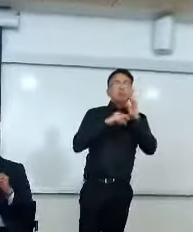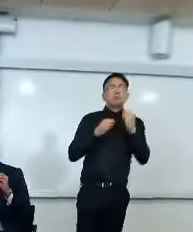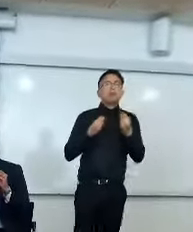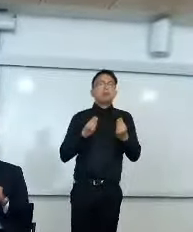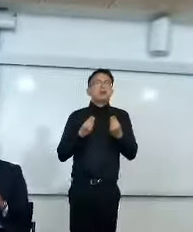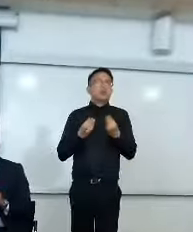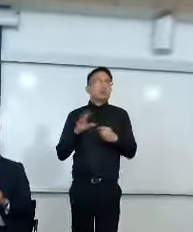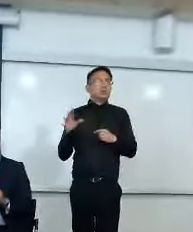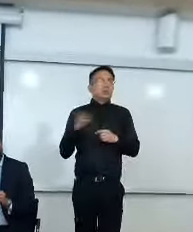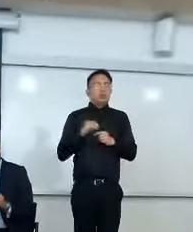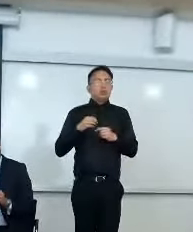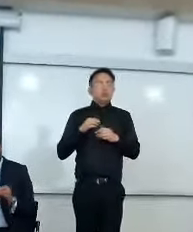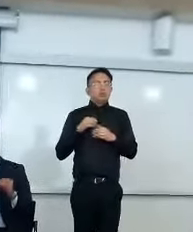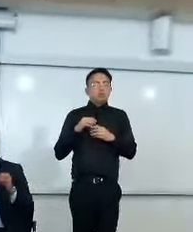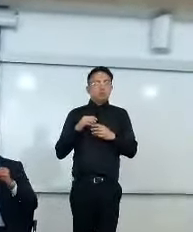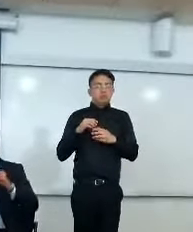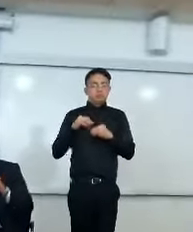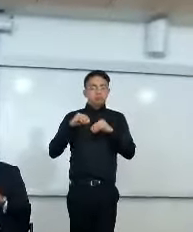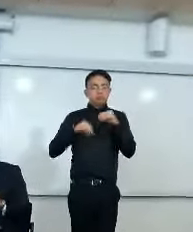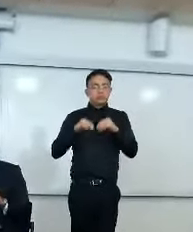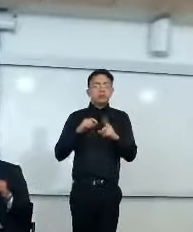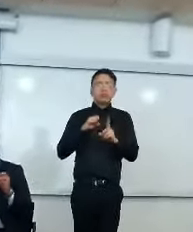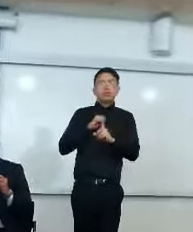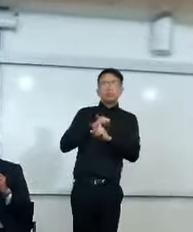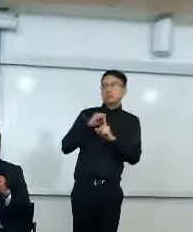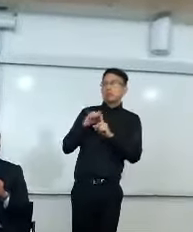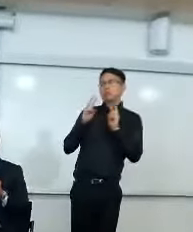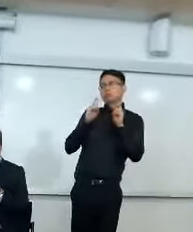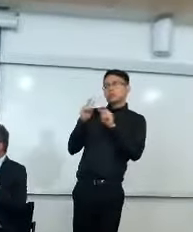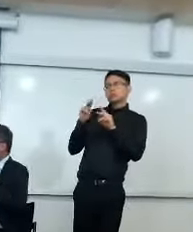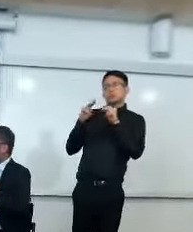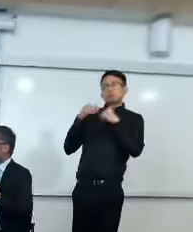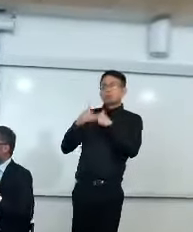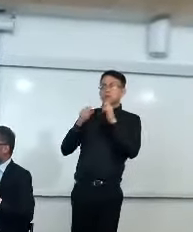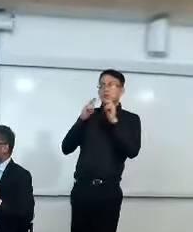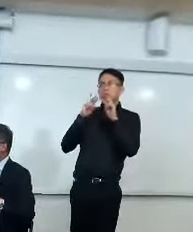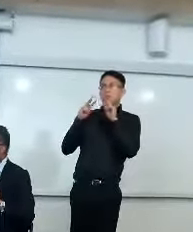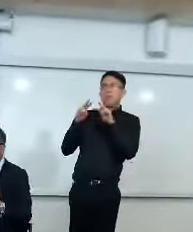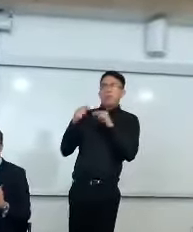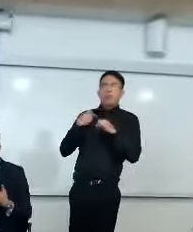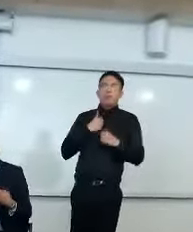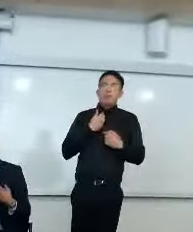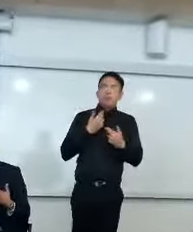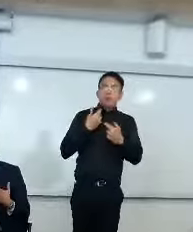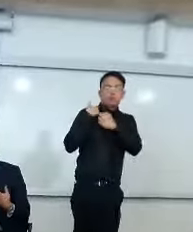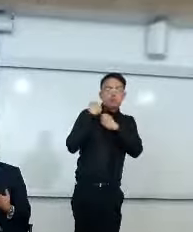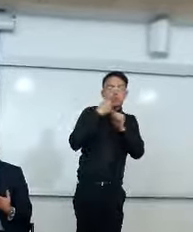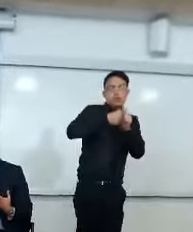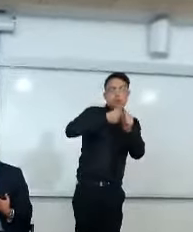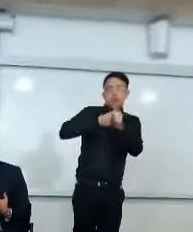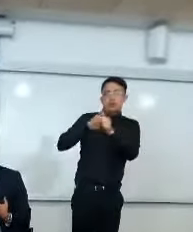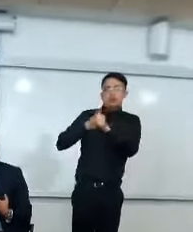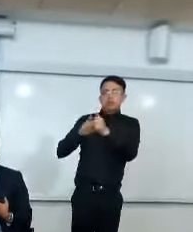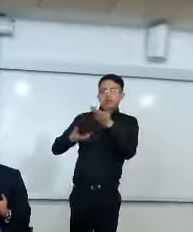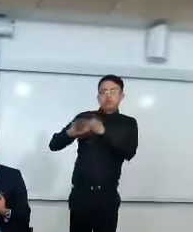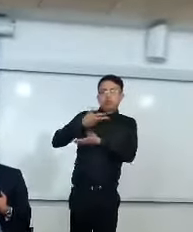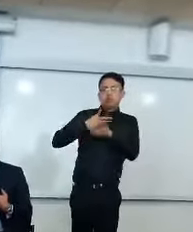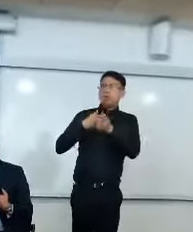todos los actores y como sociedad también podamos hacer seguimiento y podamos comprometernos también desde desde lo que nos corresponde, desde la